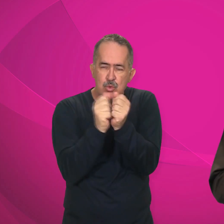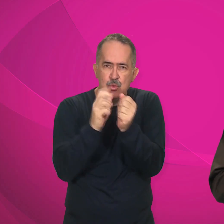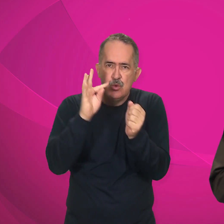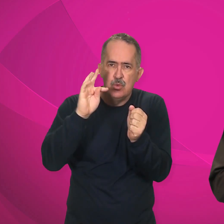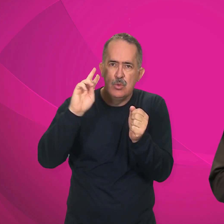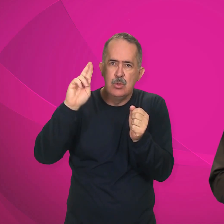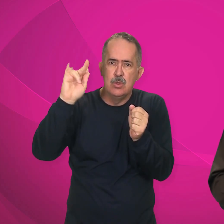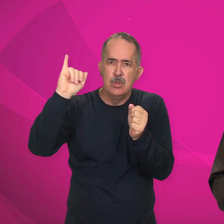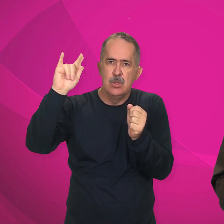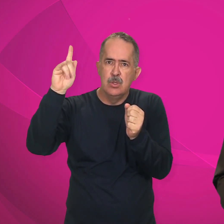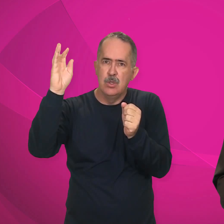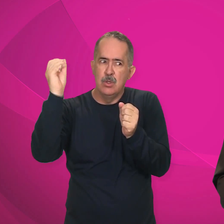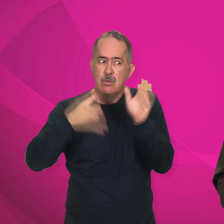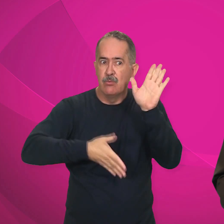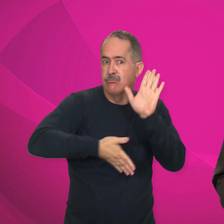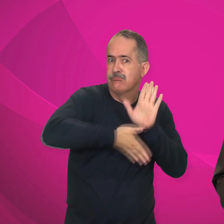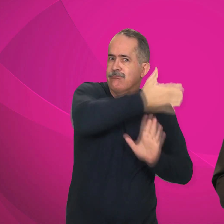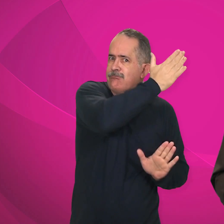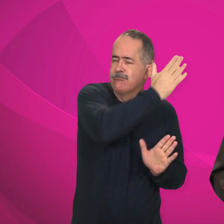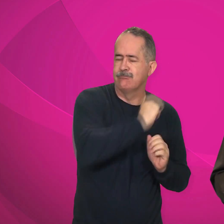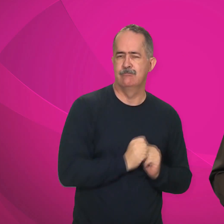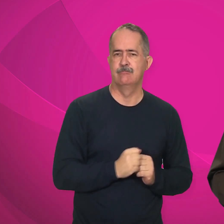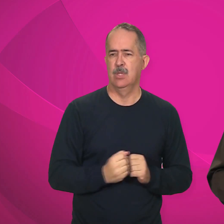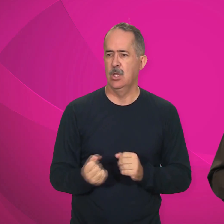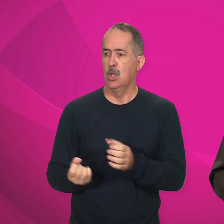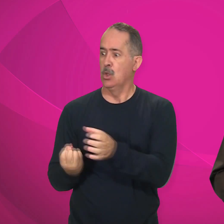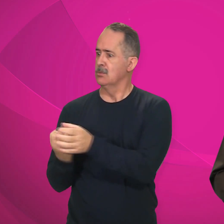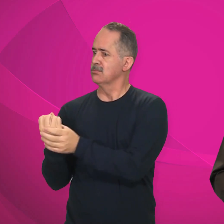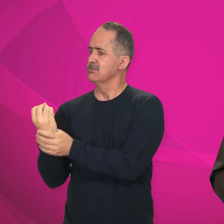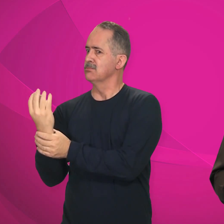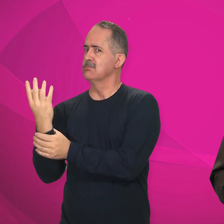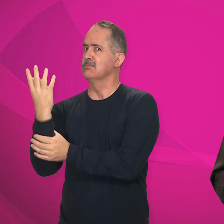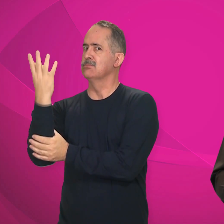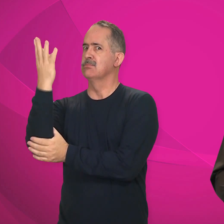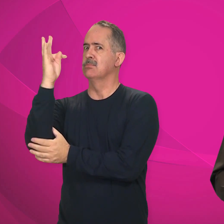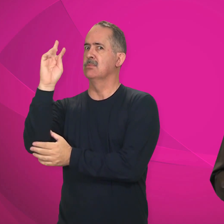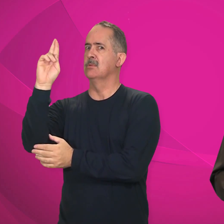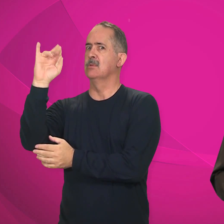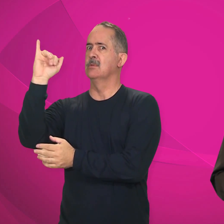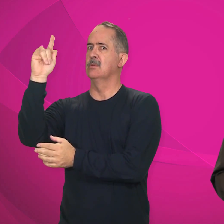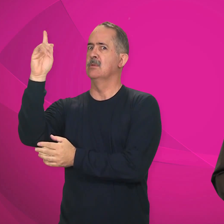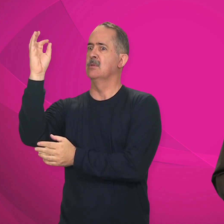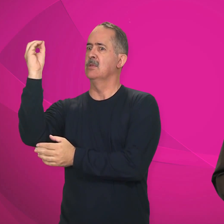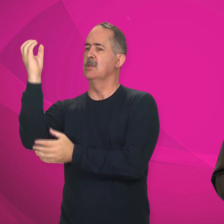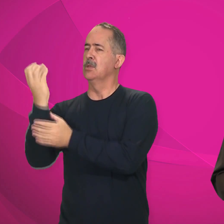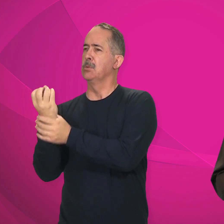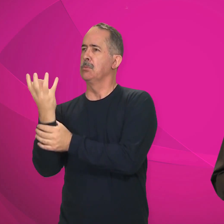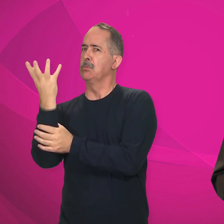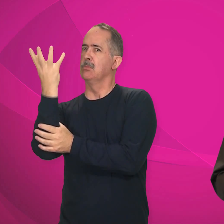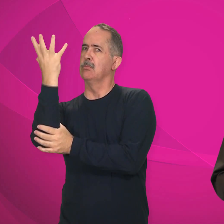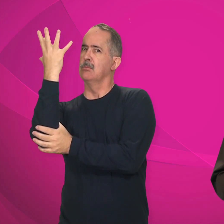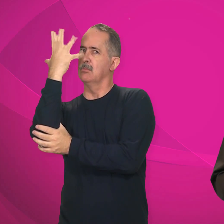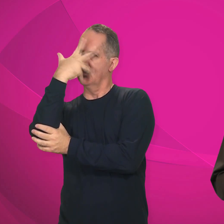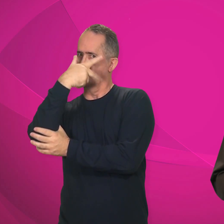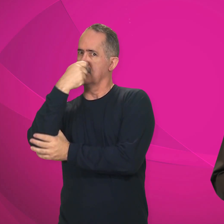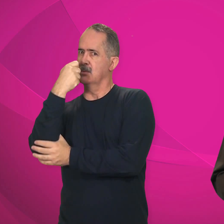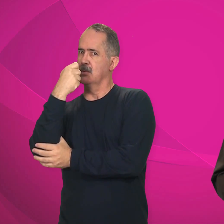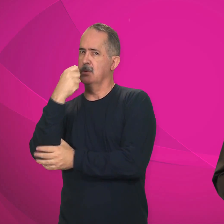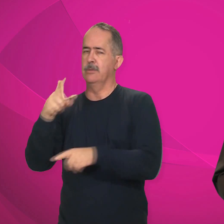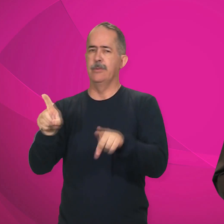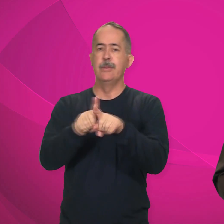do trigo e foi embora. Quando o trigo cresceu e as espigas começaram a se